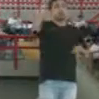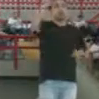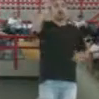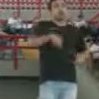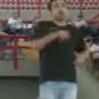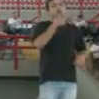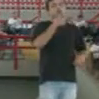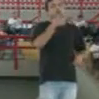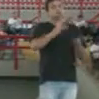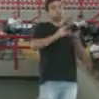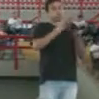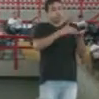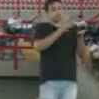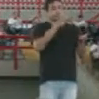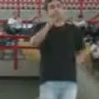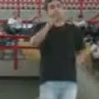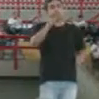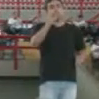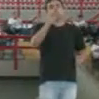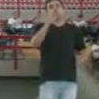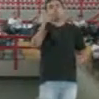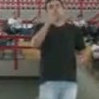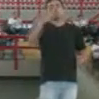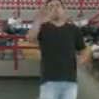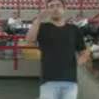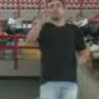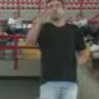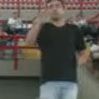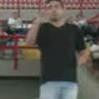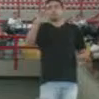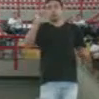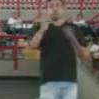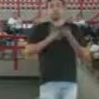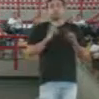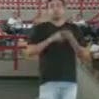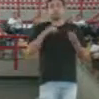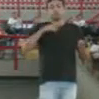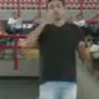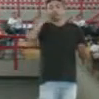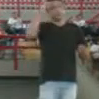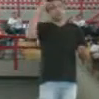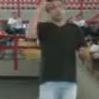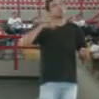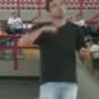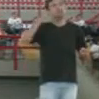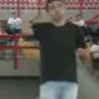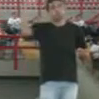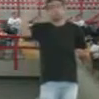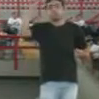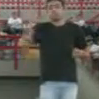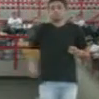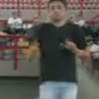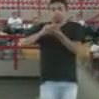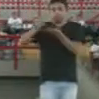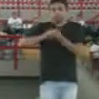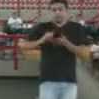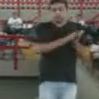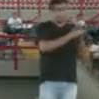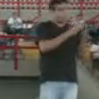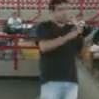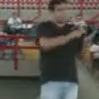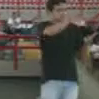e Jacó. Toda a obra machadiana, que é o maior autor brasileiro, ele coloca alguma coisa ligada à Bíblia, e você